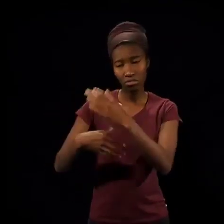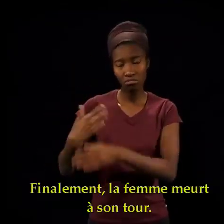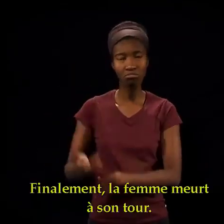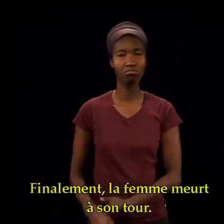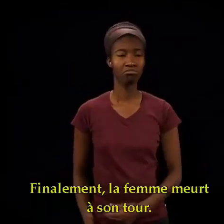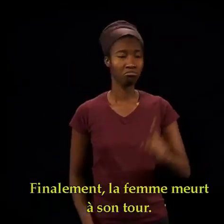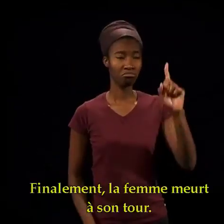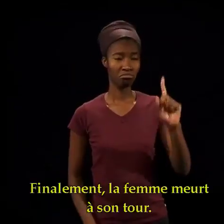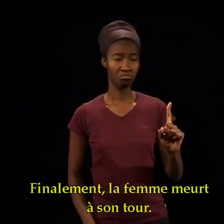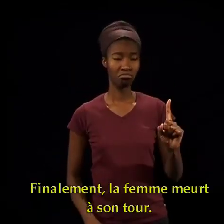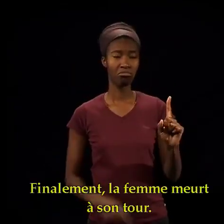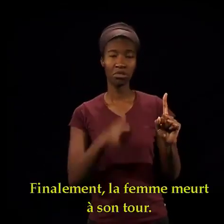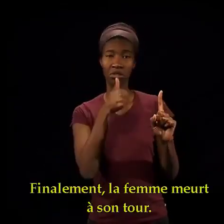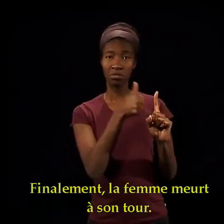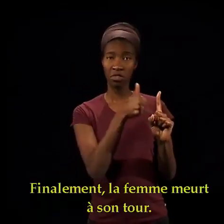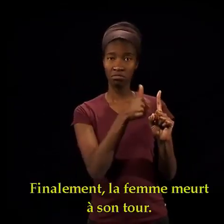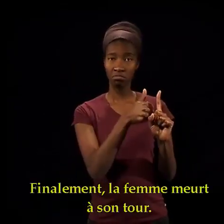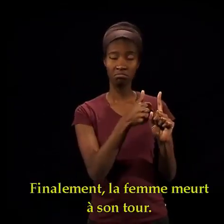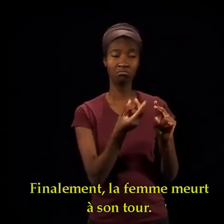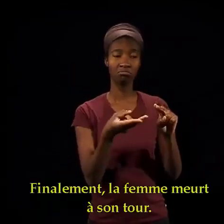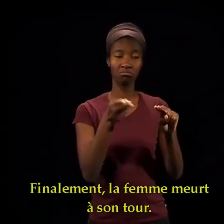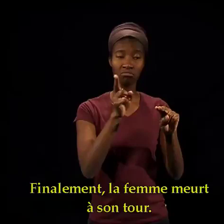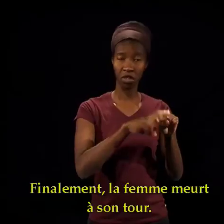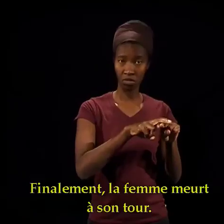Finalement, la femme meurt à son tour.